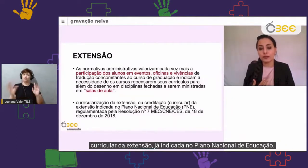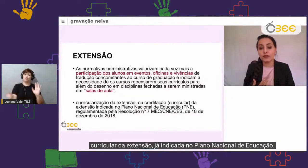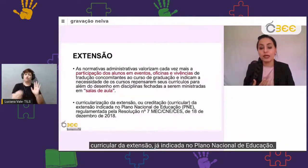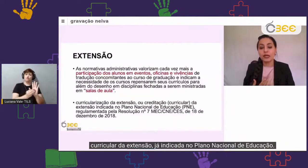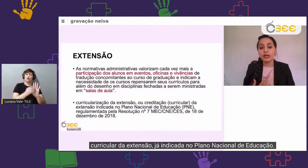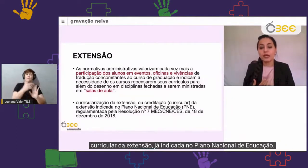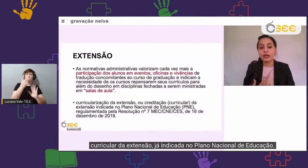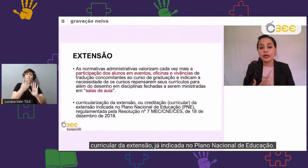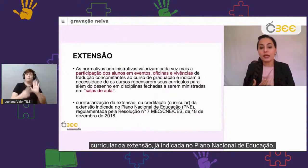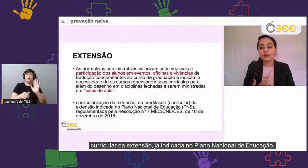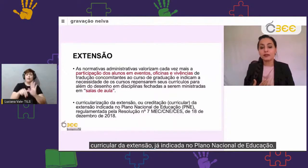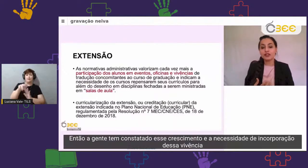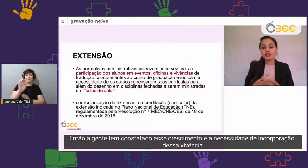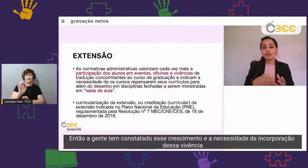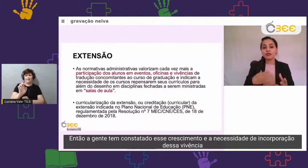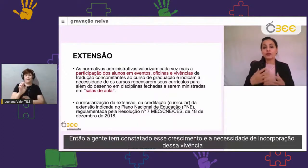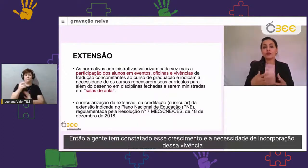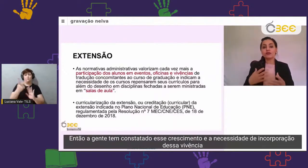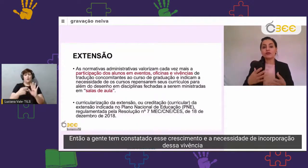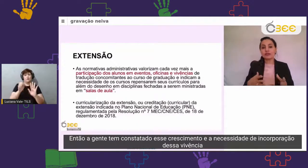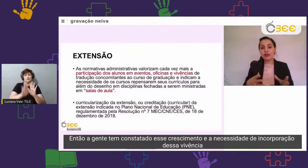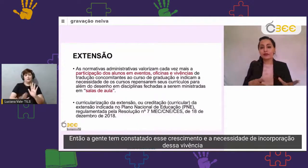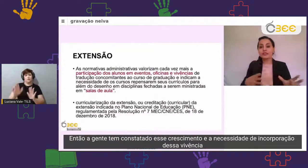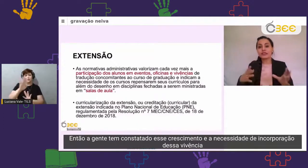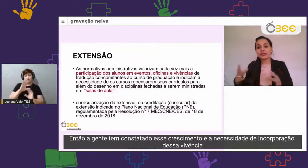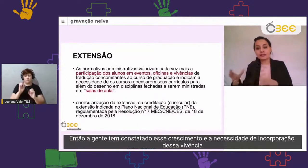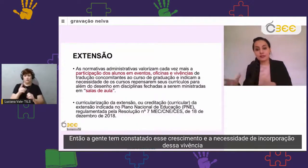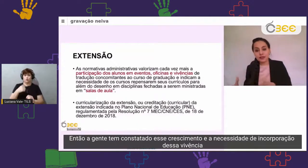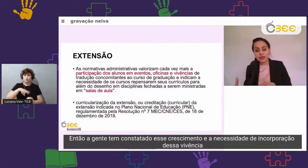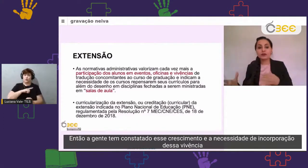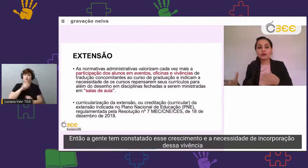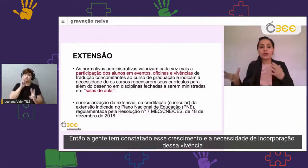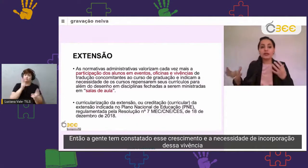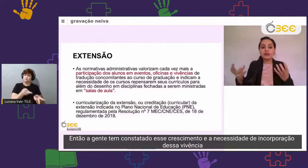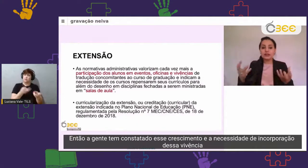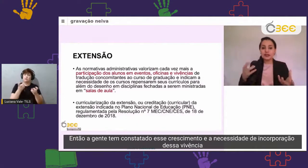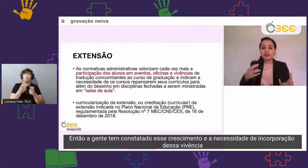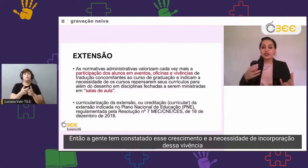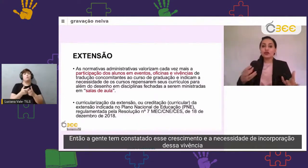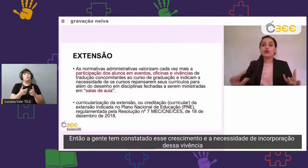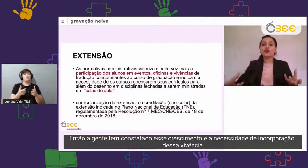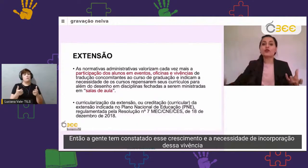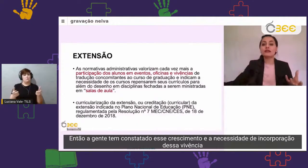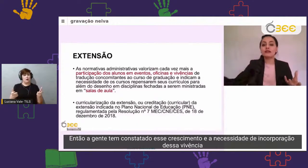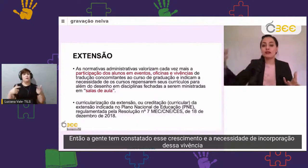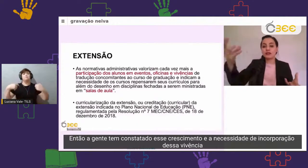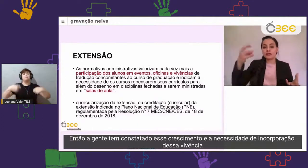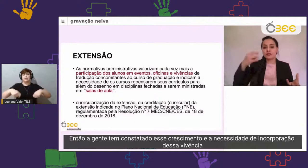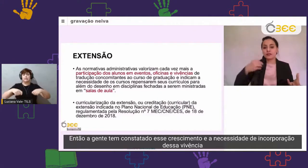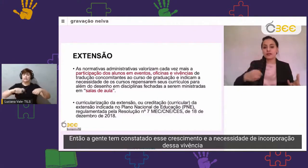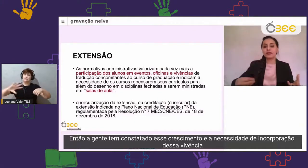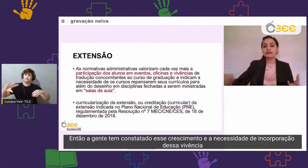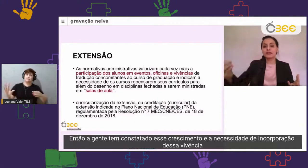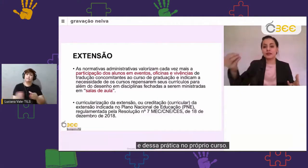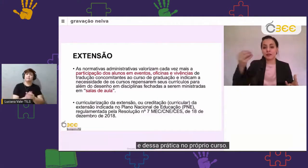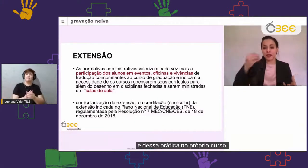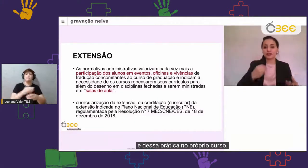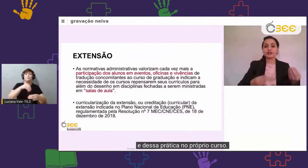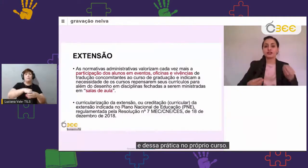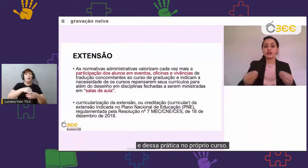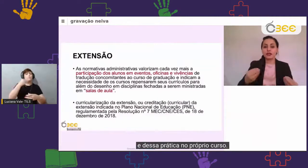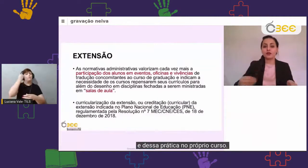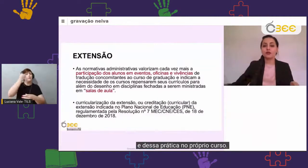de Educação. Então, a gente tem constatado esse crescimento e a necessidade de incorporação dessa vivência,